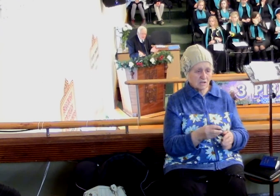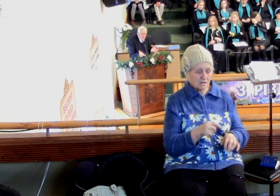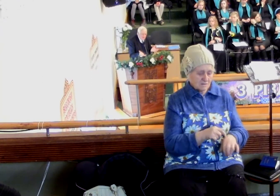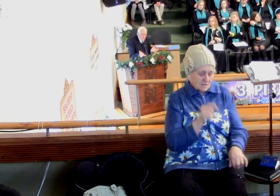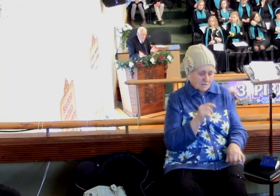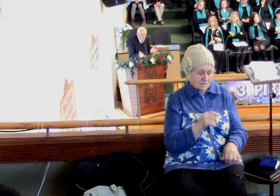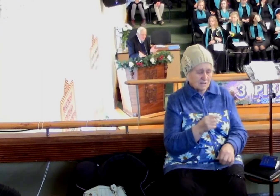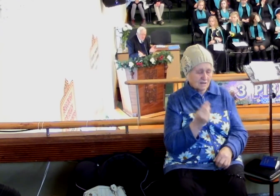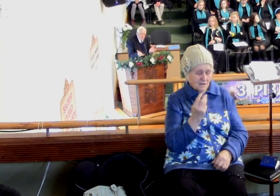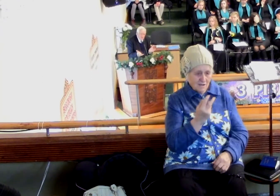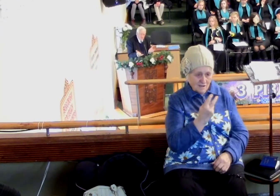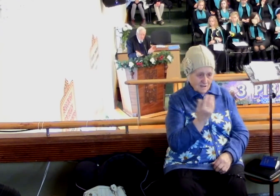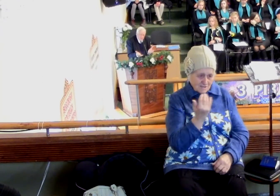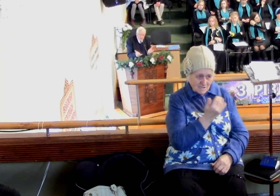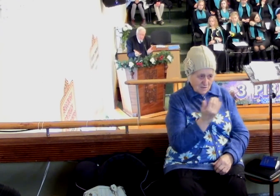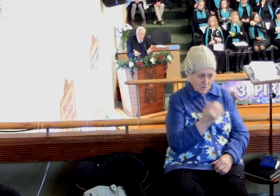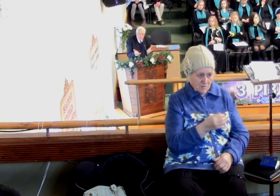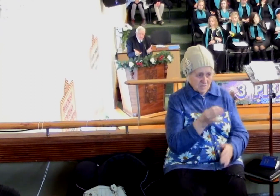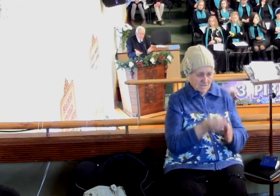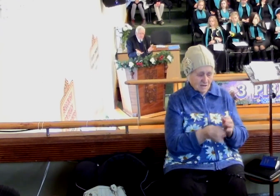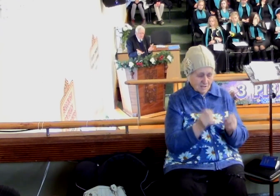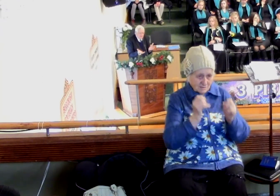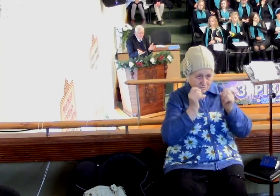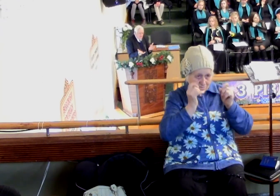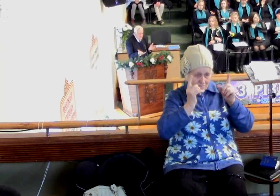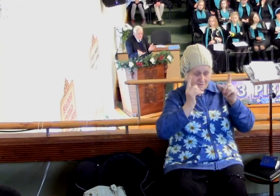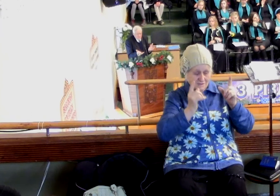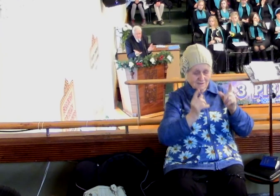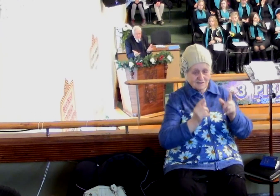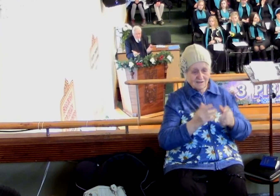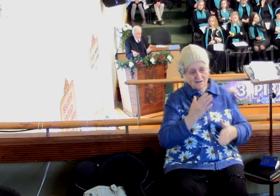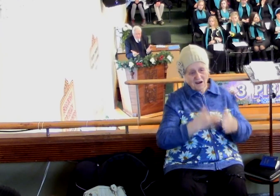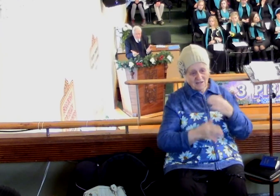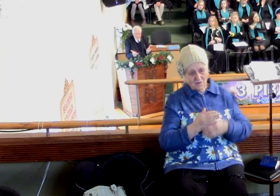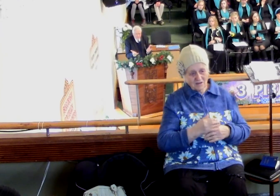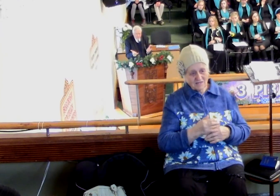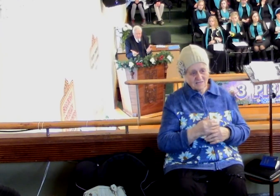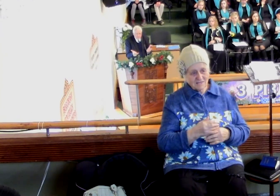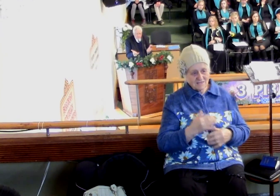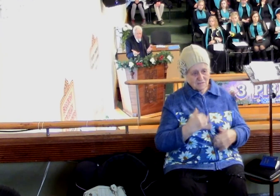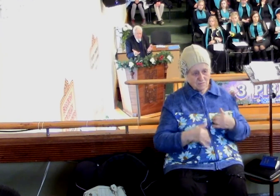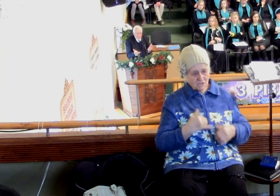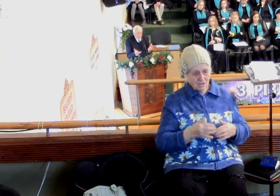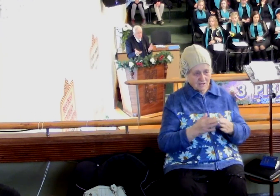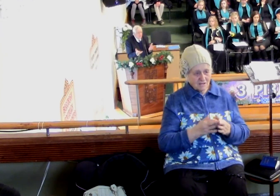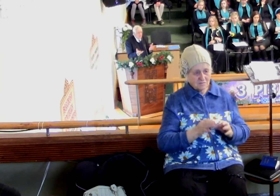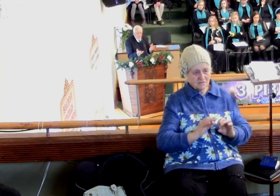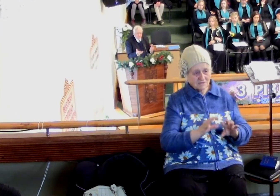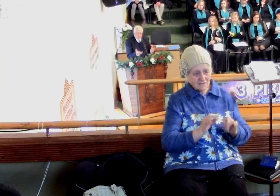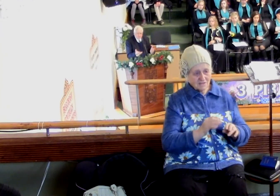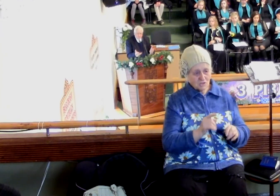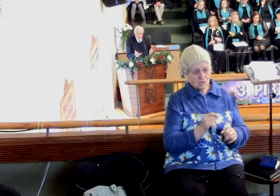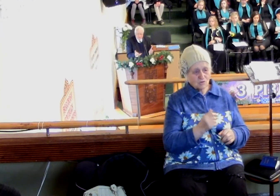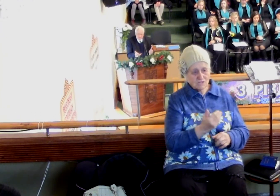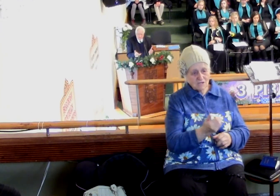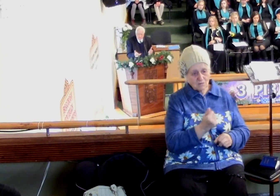прозревали и шли радуясь, спешили домой рассказать, что с ними сделал Господь. Поэтому сегодня